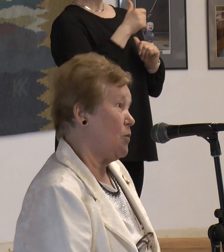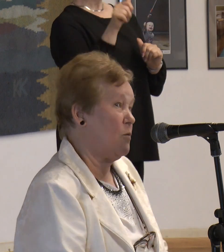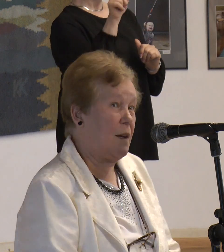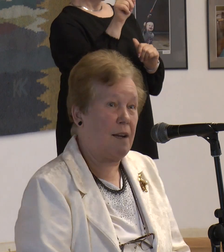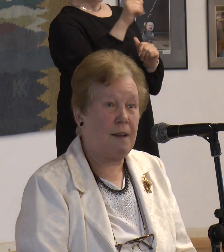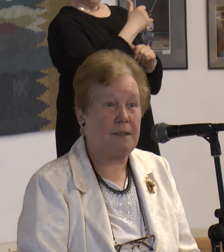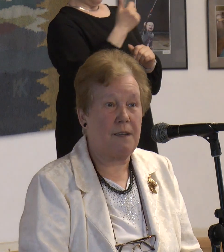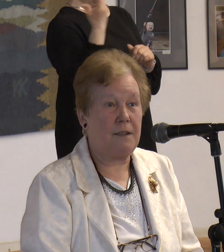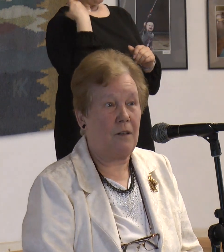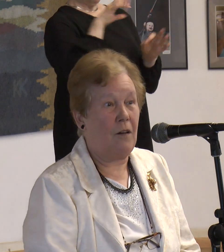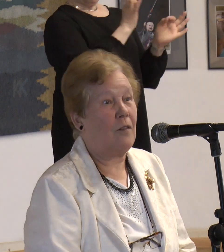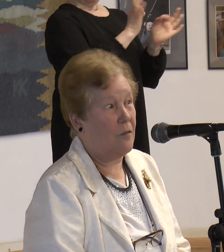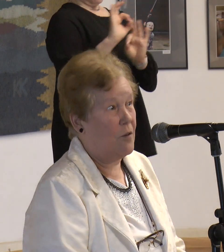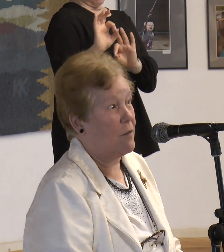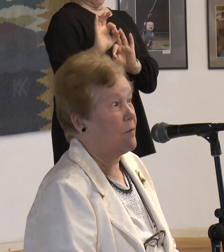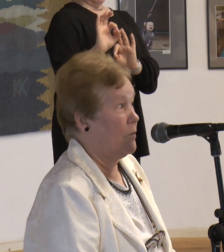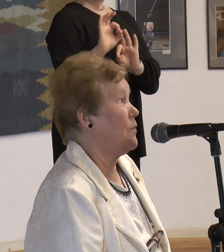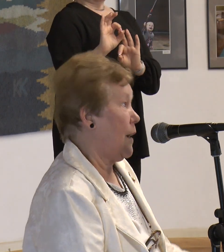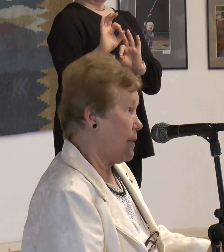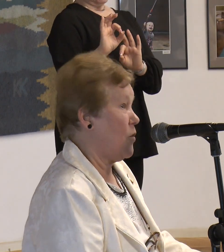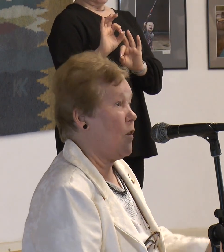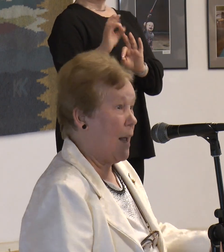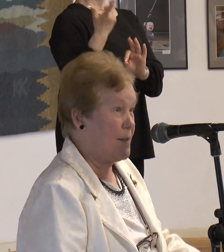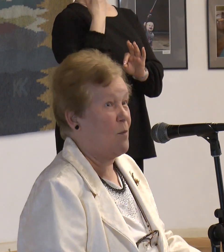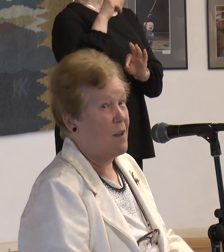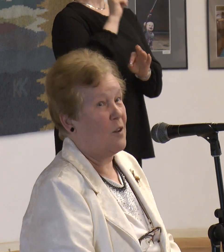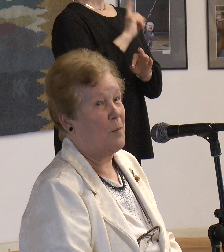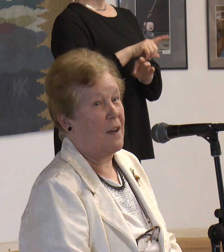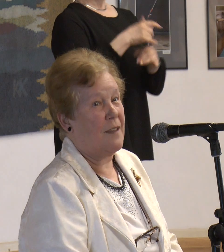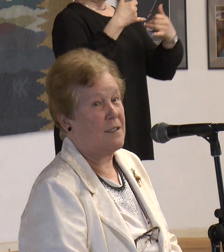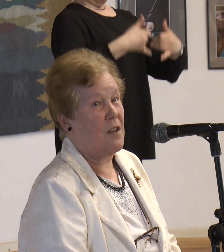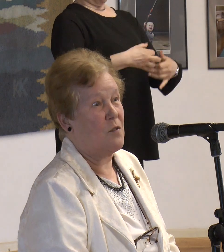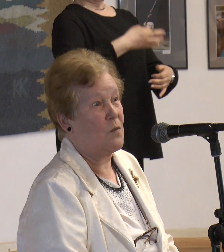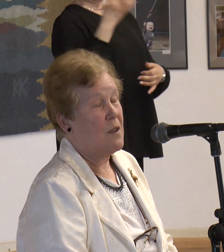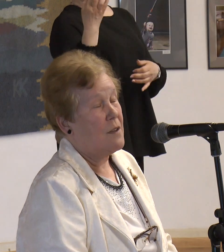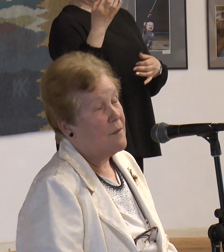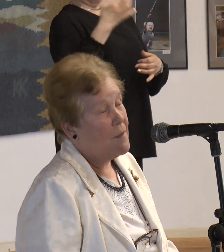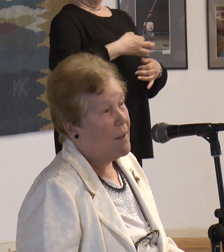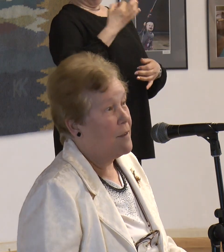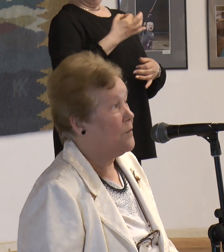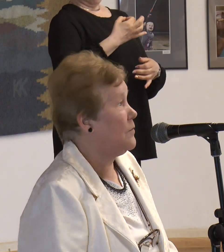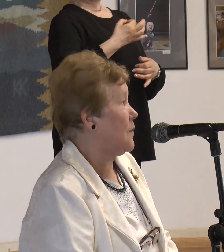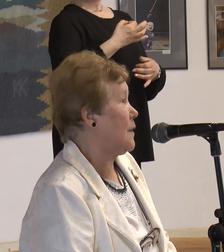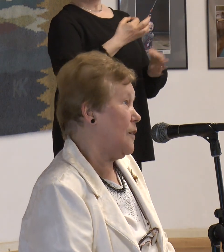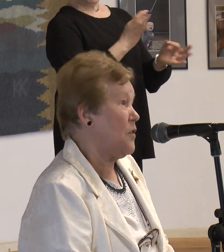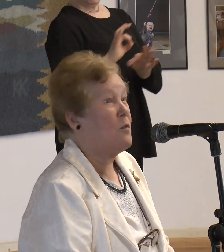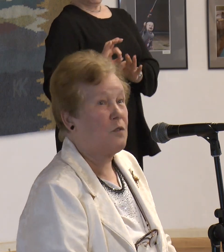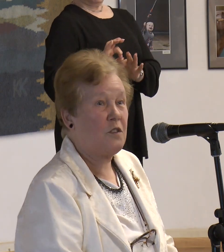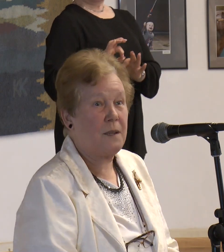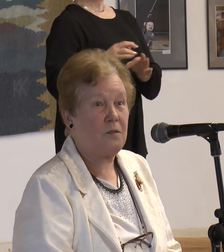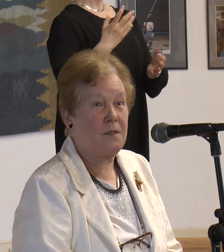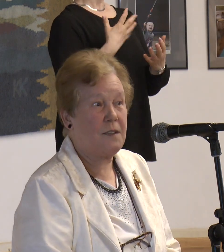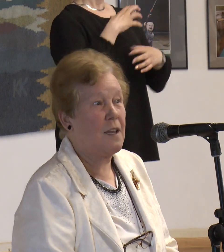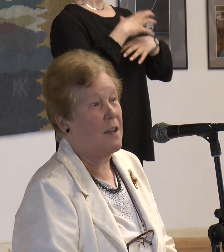évben nem tudtuk megrendezni, akkor lett volna ez a mai napi rendezvényünk, de a